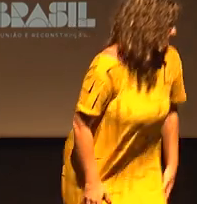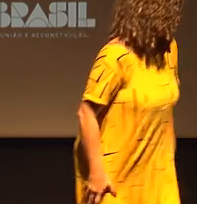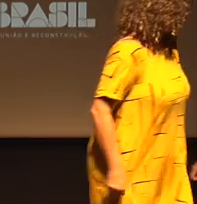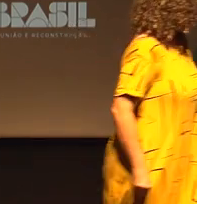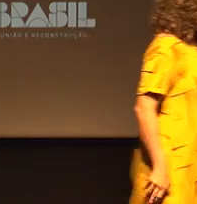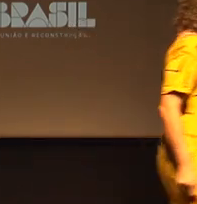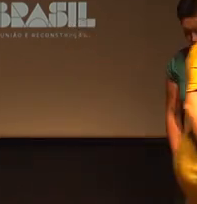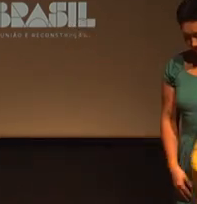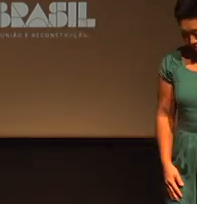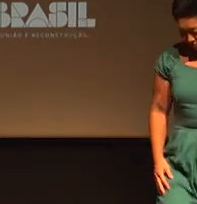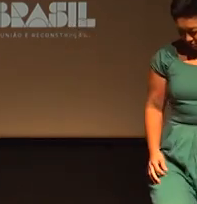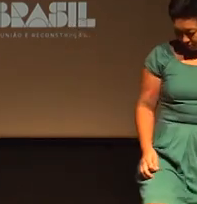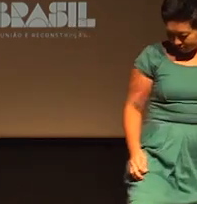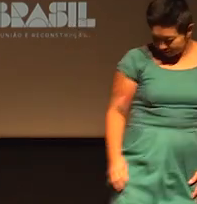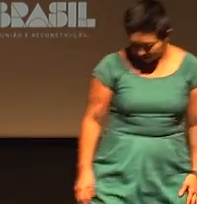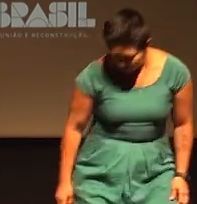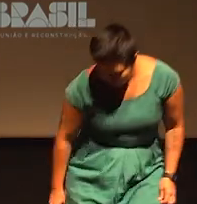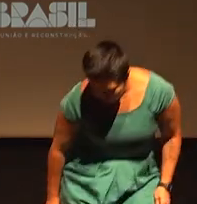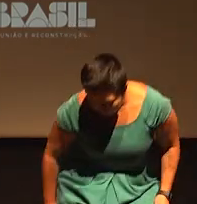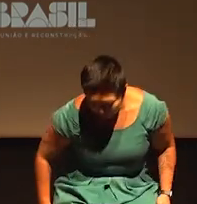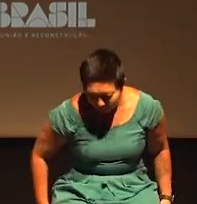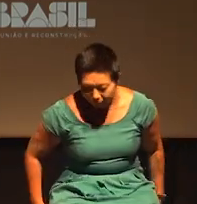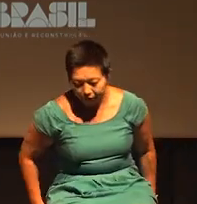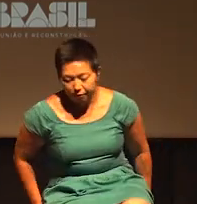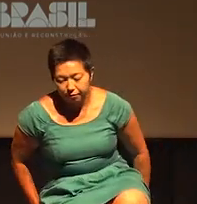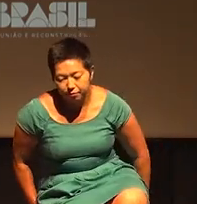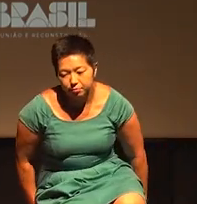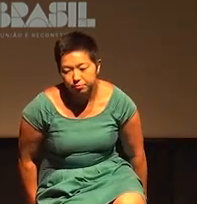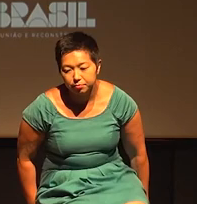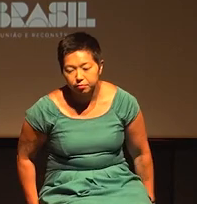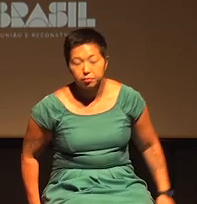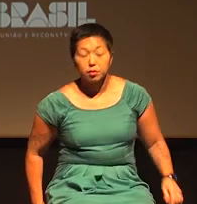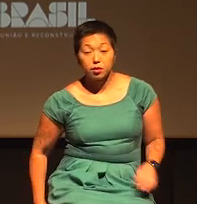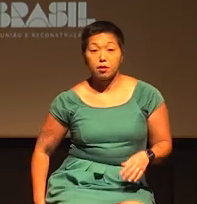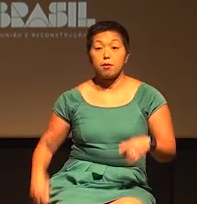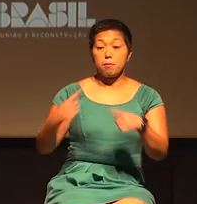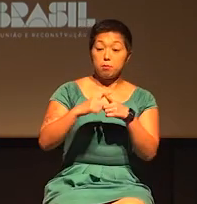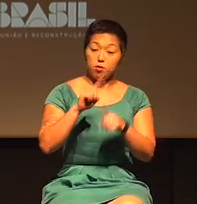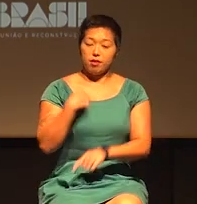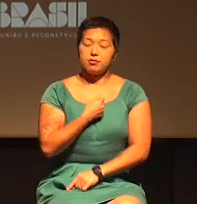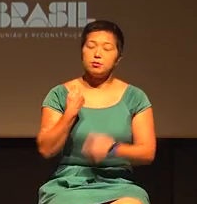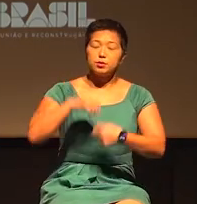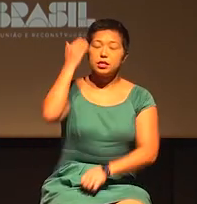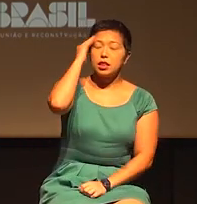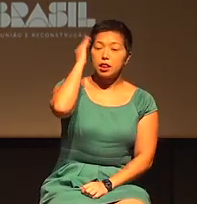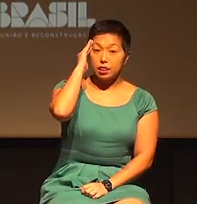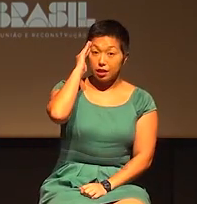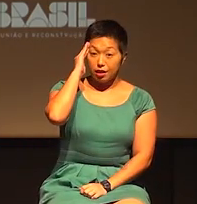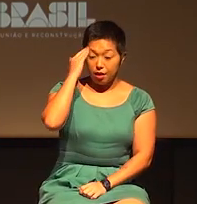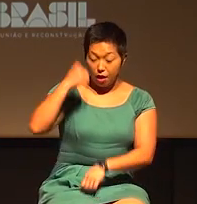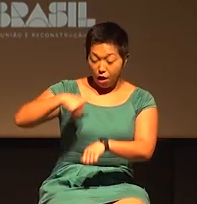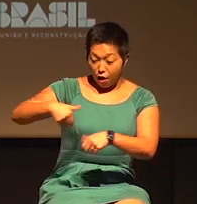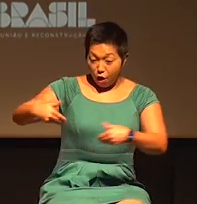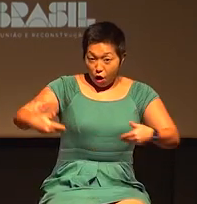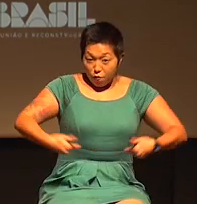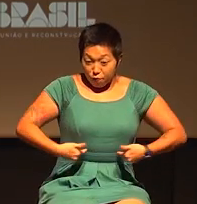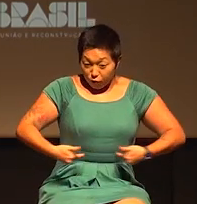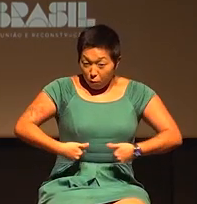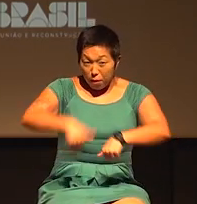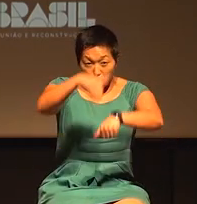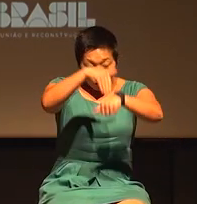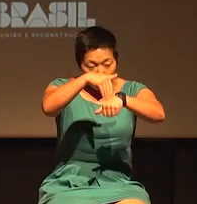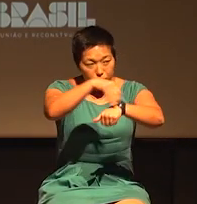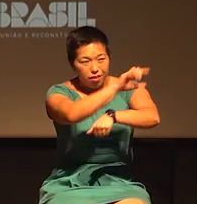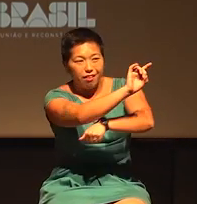né enquanto a gente não entender que a culpa da fome é de cada um de nós que estamos aqui as coisas não vão